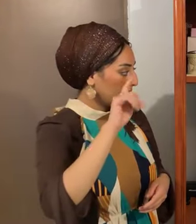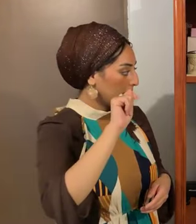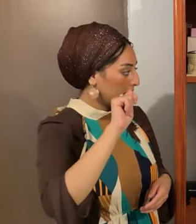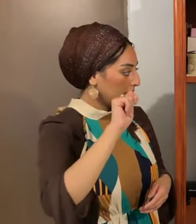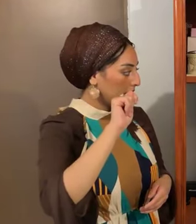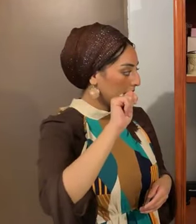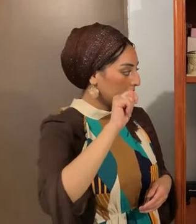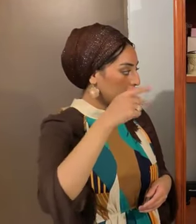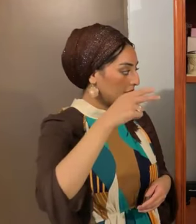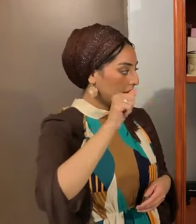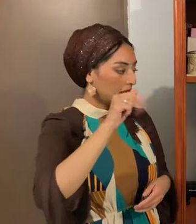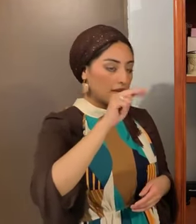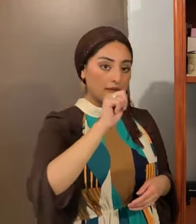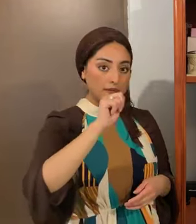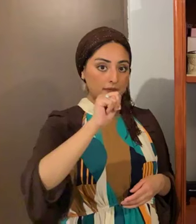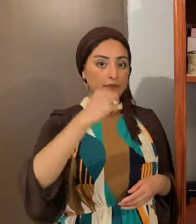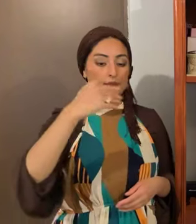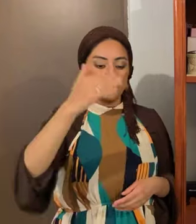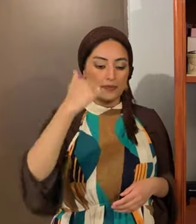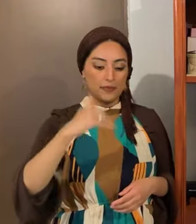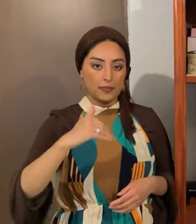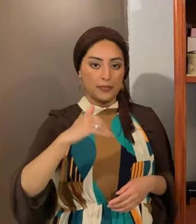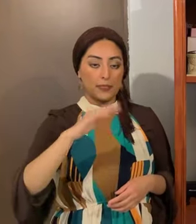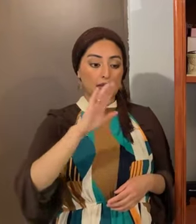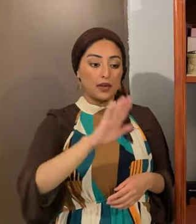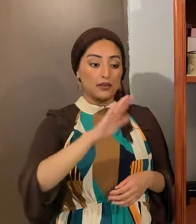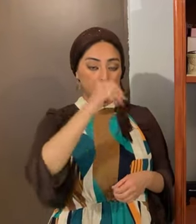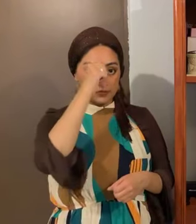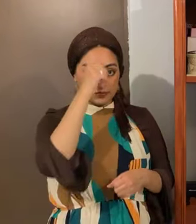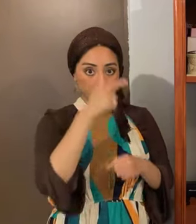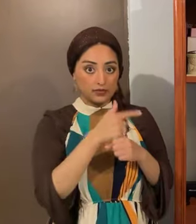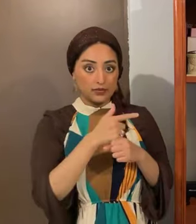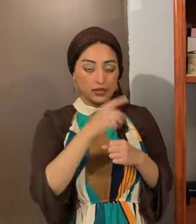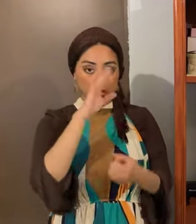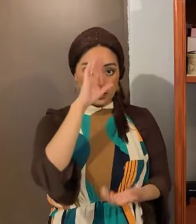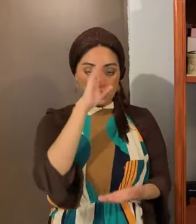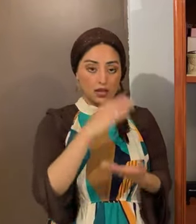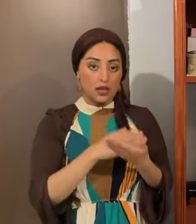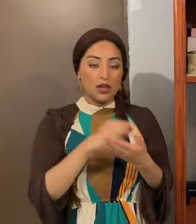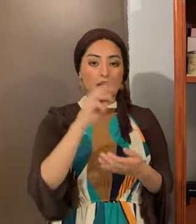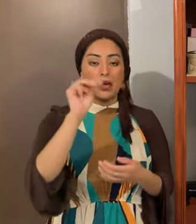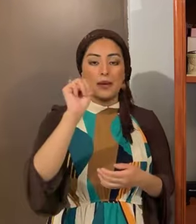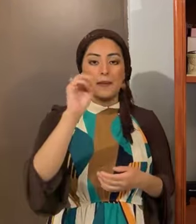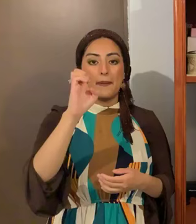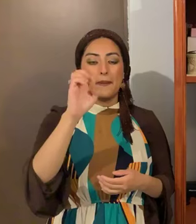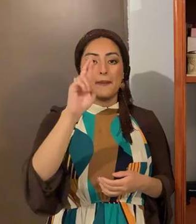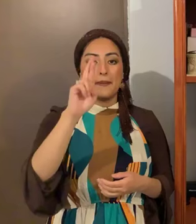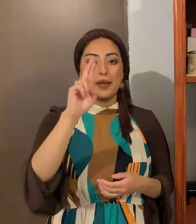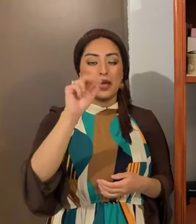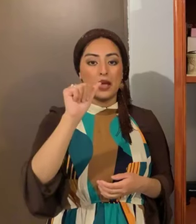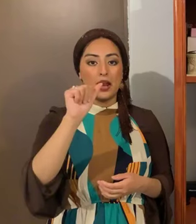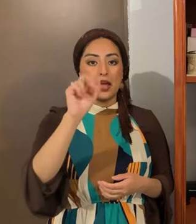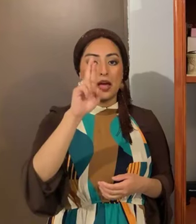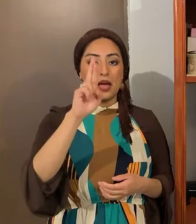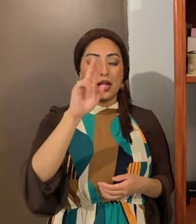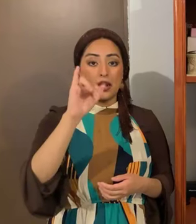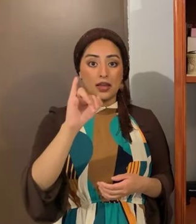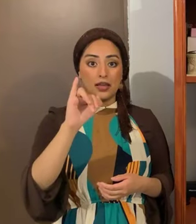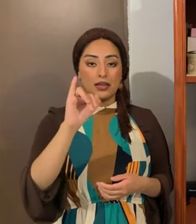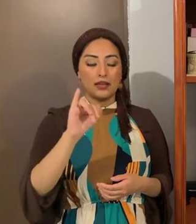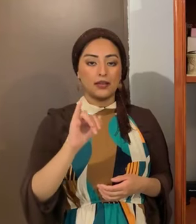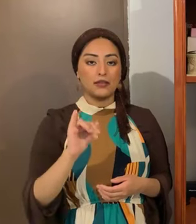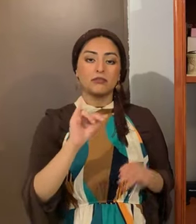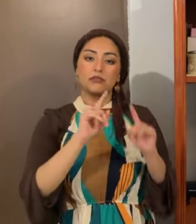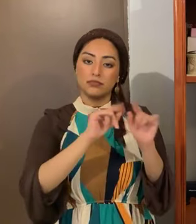44. Pero a la mano izquierda estaban sus hermanos, los hijos de Merari. Es decir, Etam era de los hijos